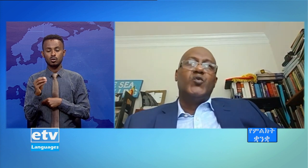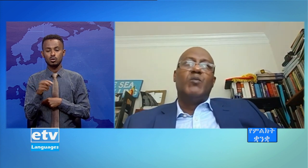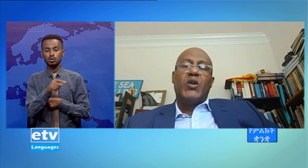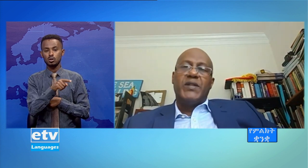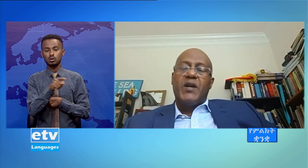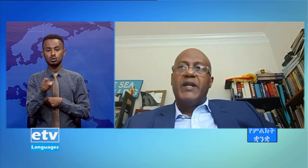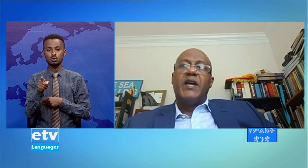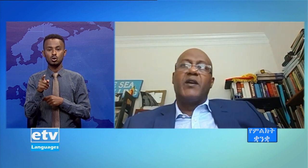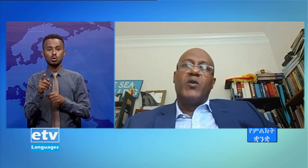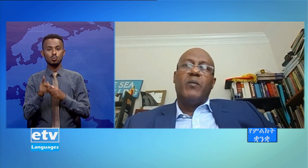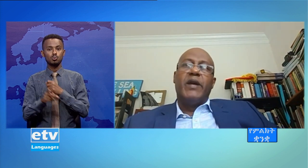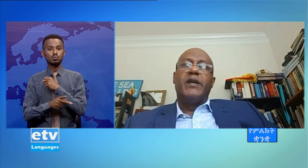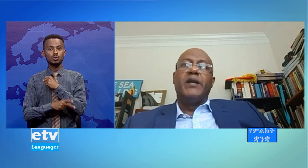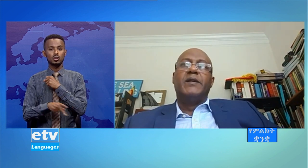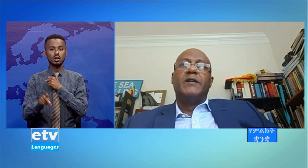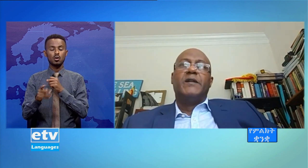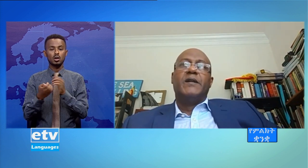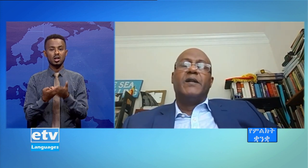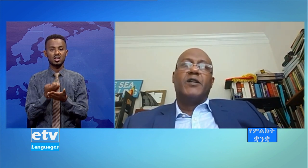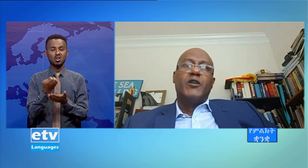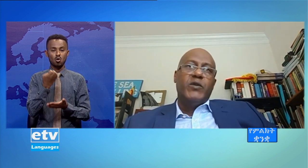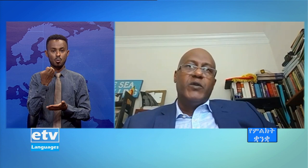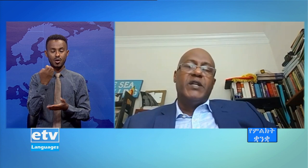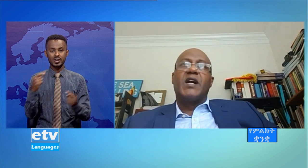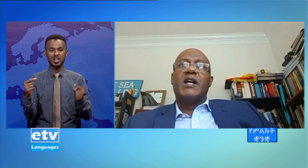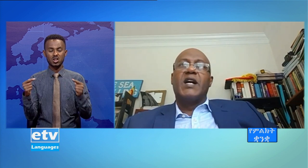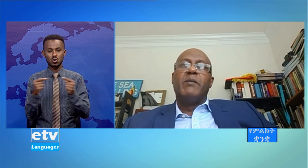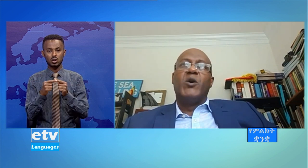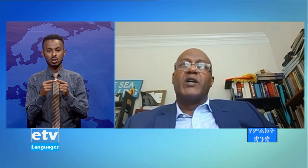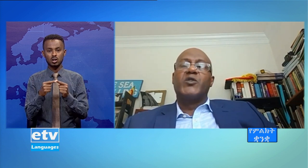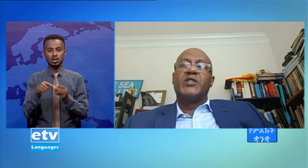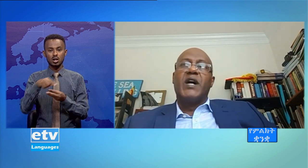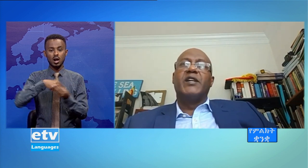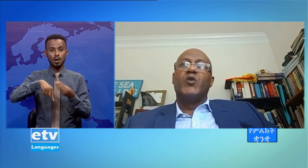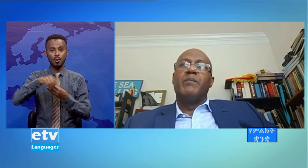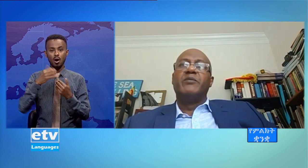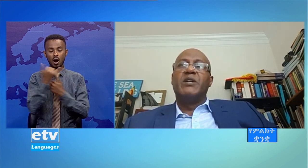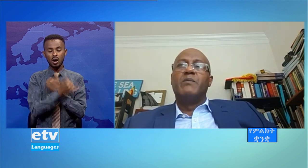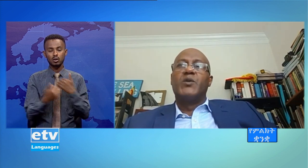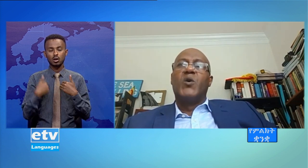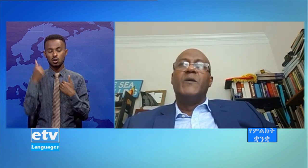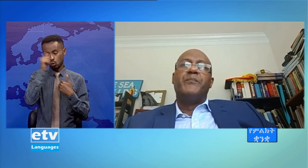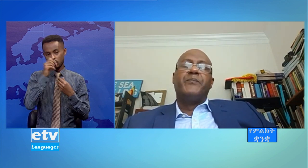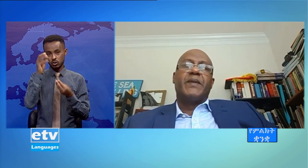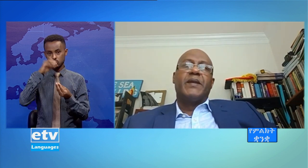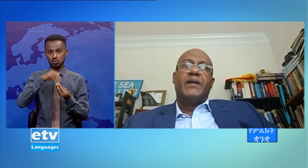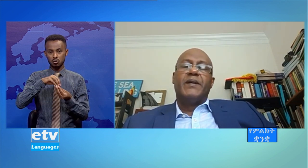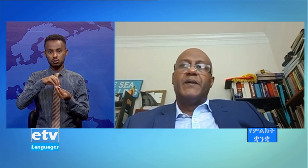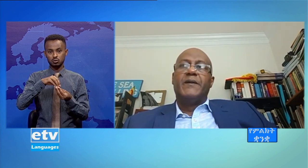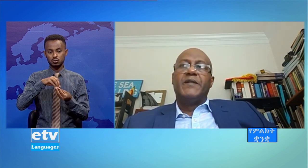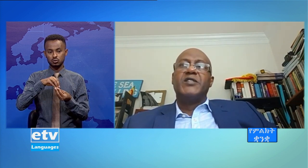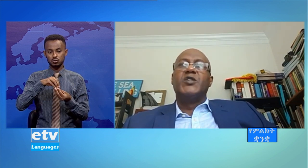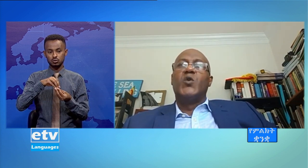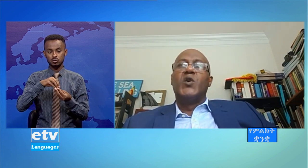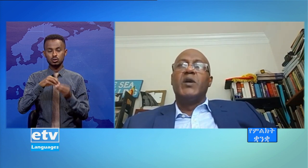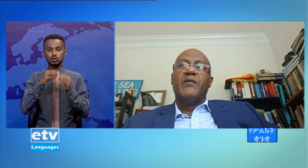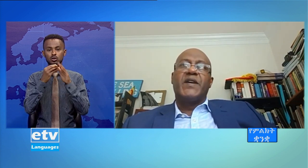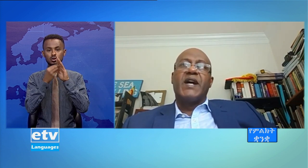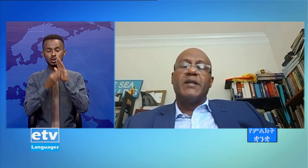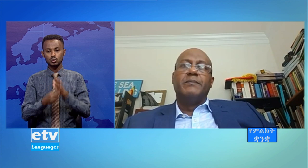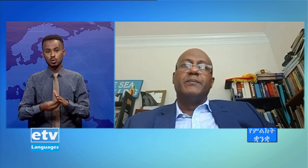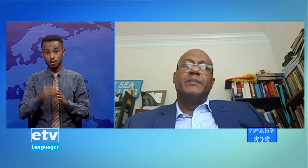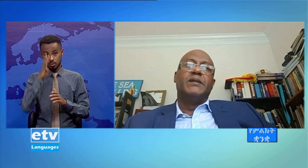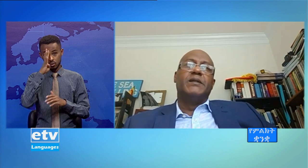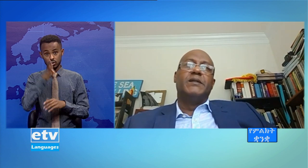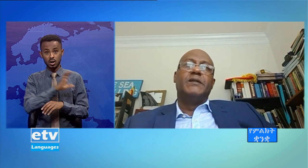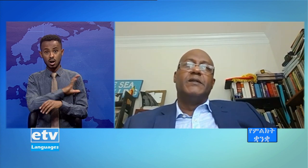የነሱ ፖለቲካዊ እና ኢኮኖሚያዊ ግንኙነት ከአካባቢው ሀገሮች ጋር ከኢትዮጵያም ጨምሮ ተጽዕኖ የመፍጠር